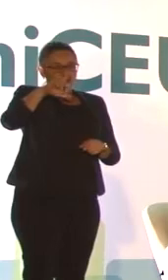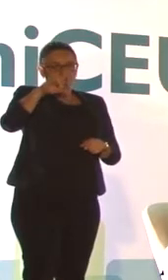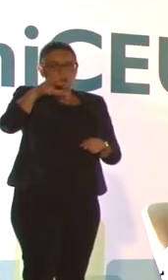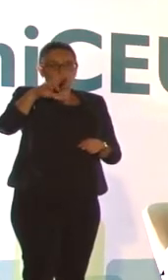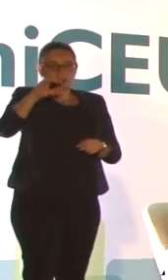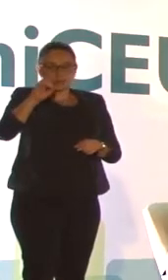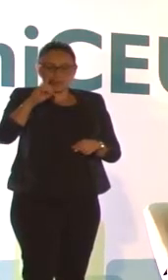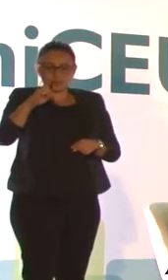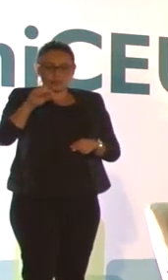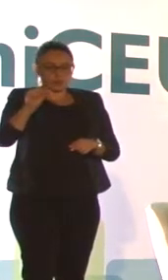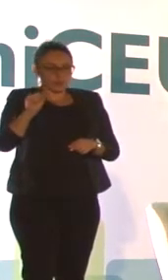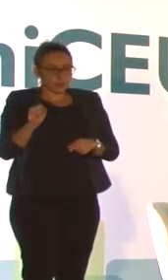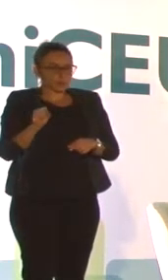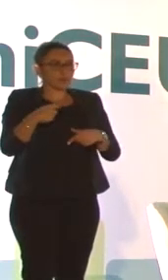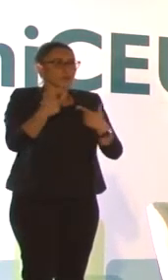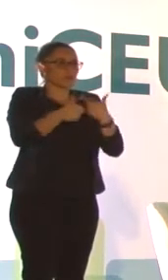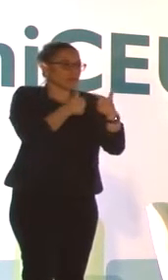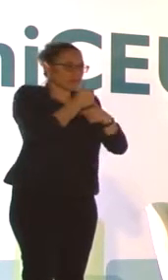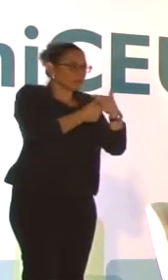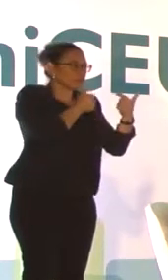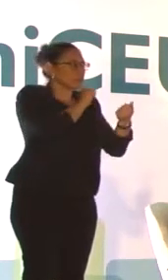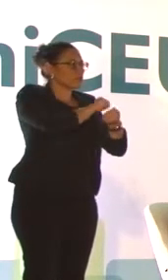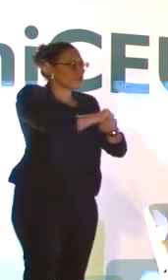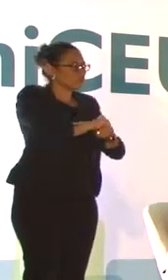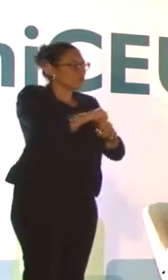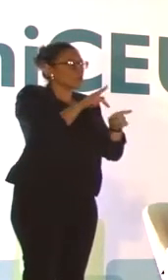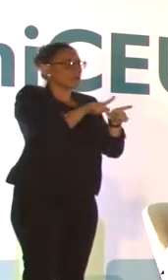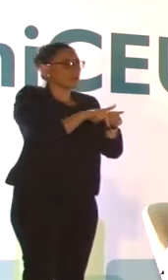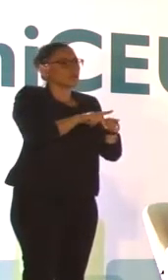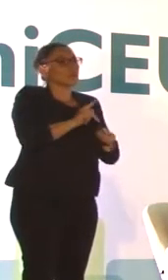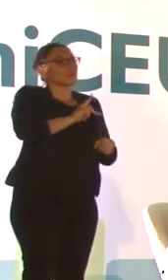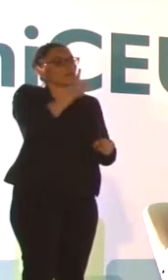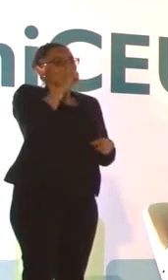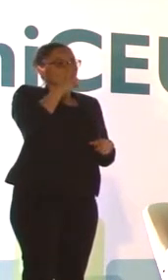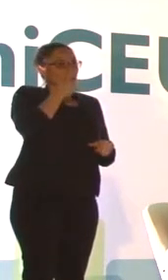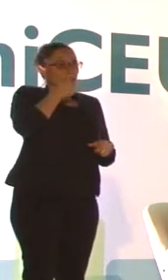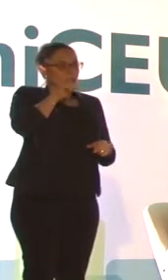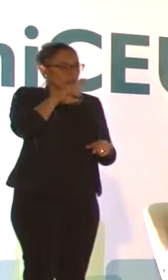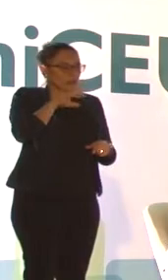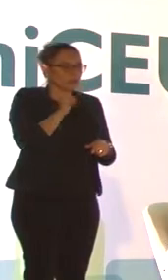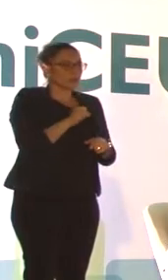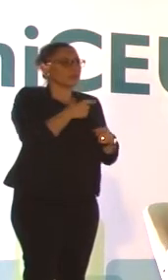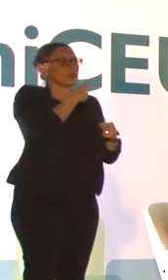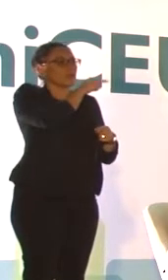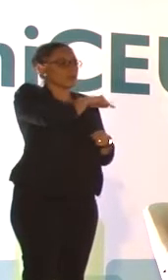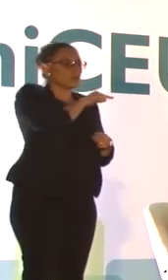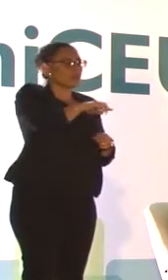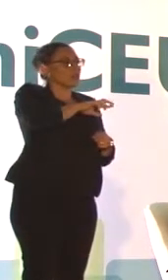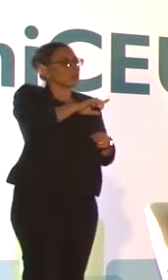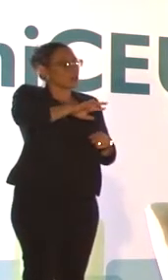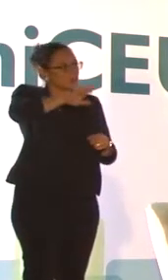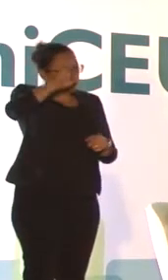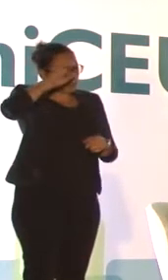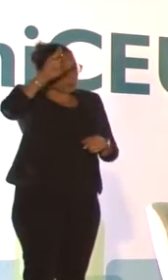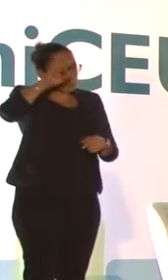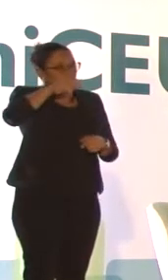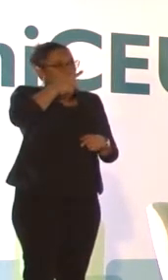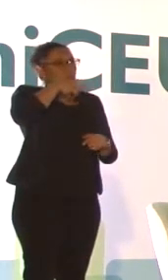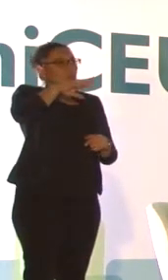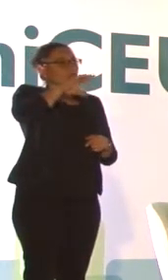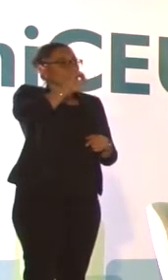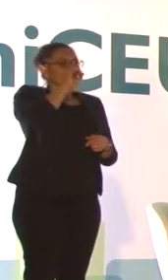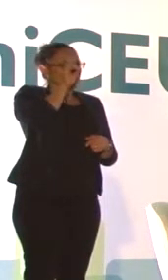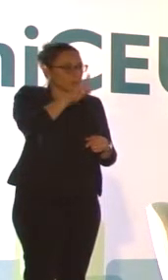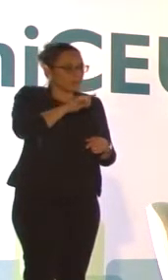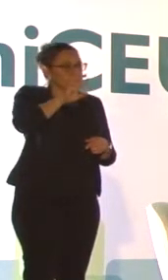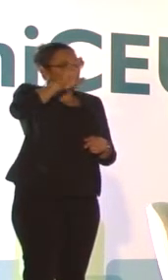trabalha, a professora Maria de Lourdes na pró-reitoria de graduação, representando o nosso pró-reitor de graduação,